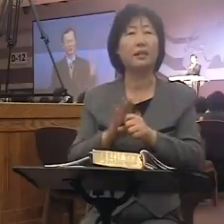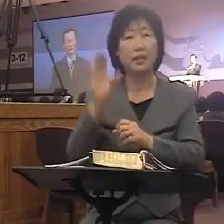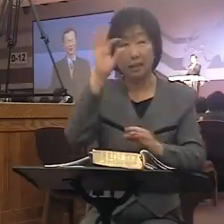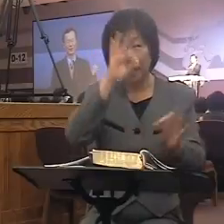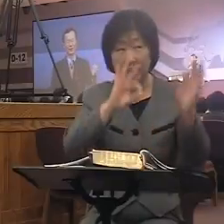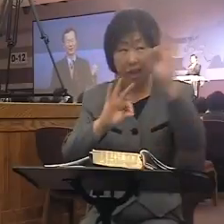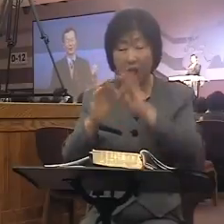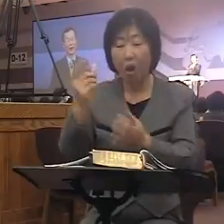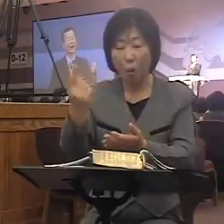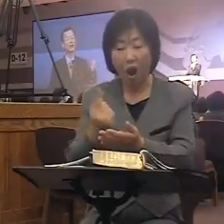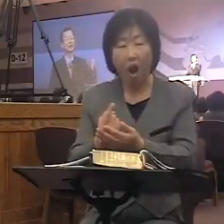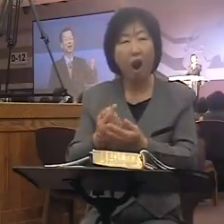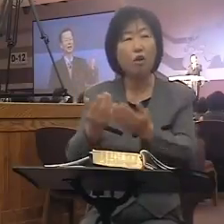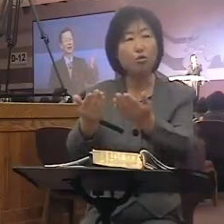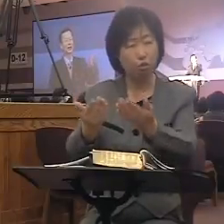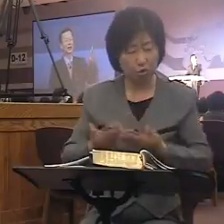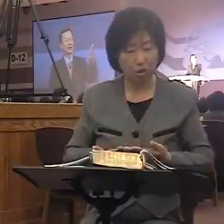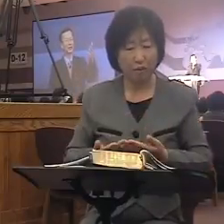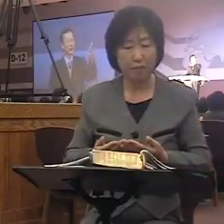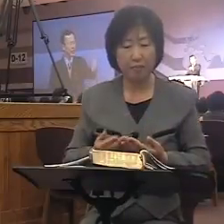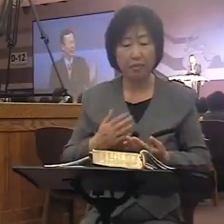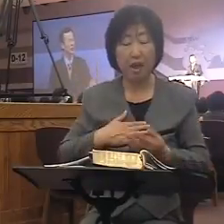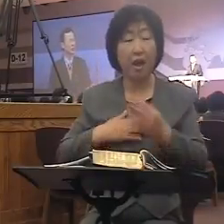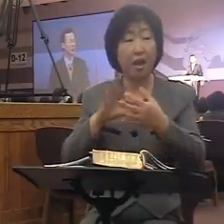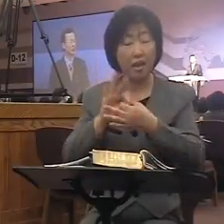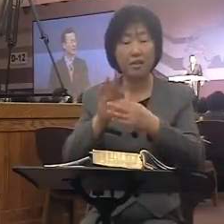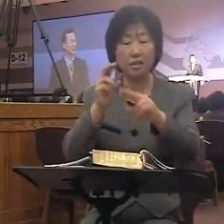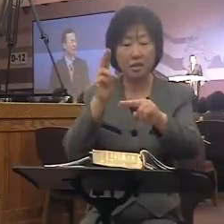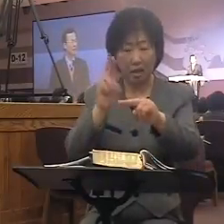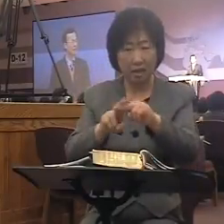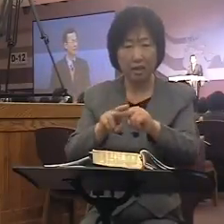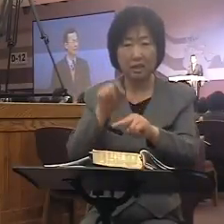찾아와주려. 나의 그 자리에 찾아와주려.